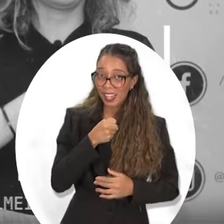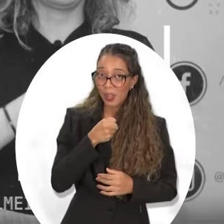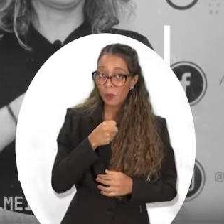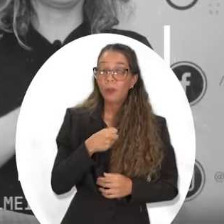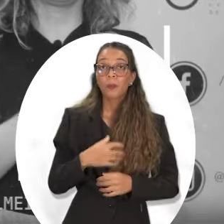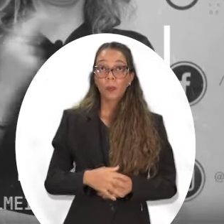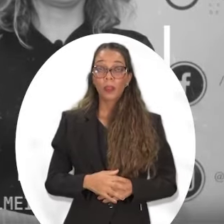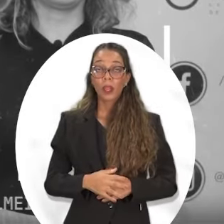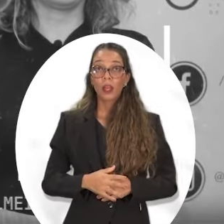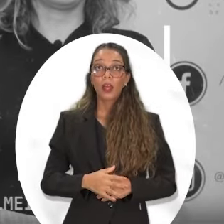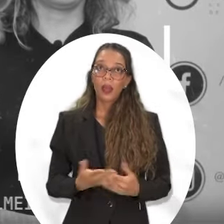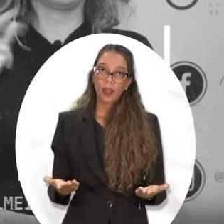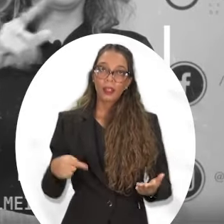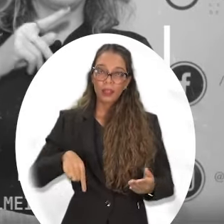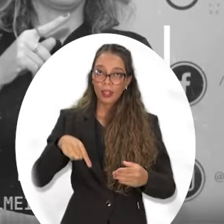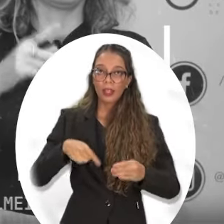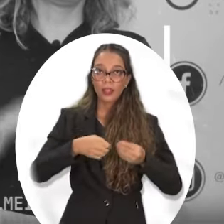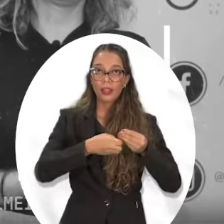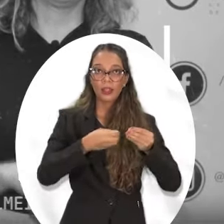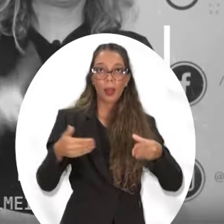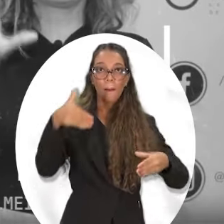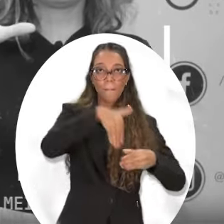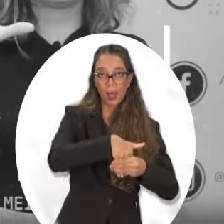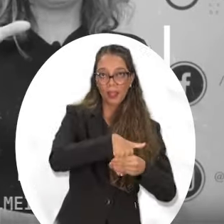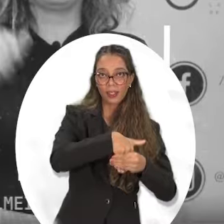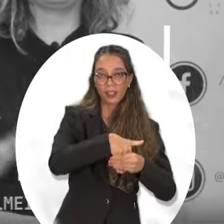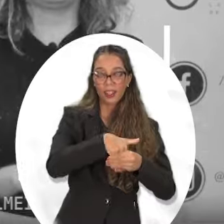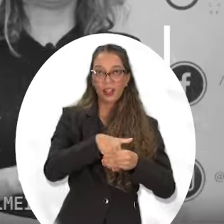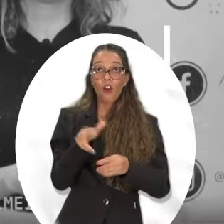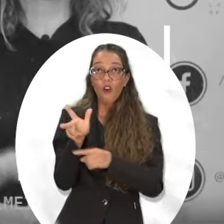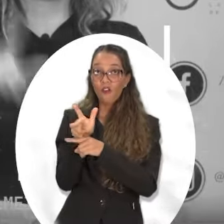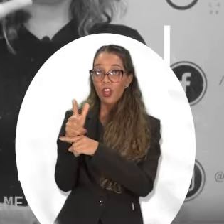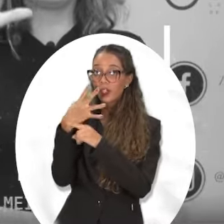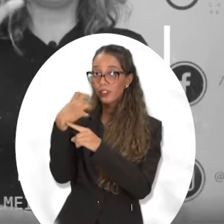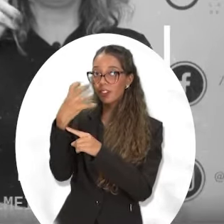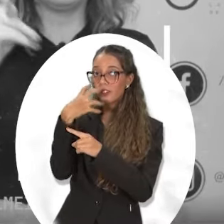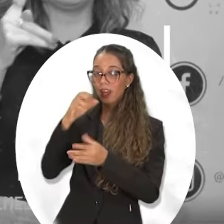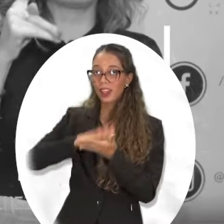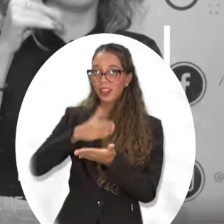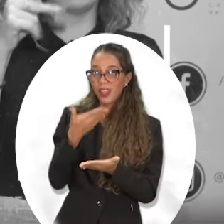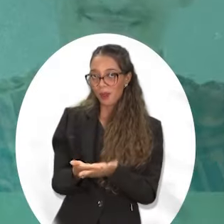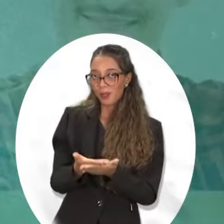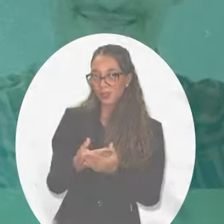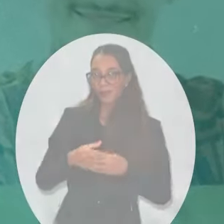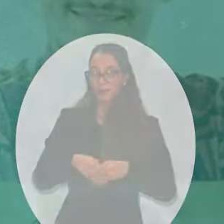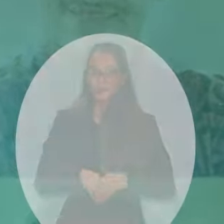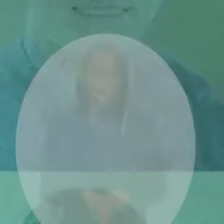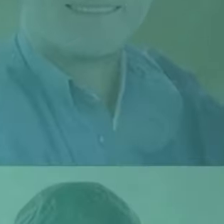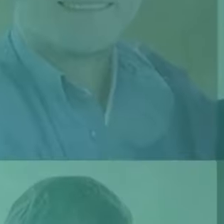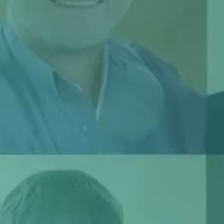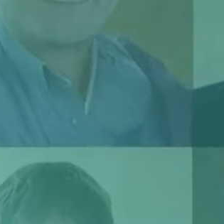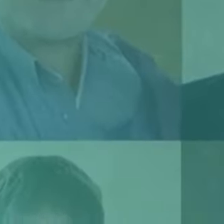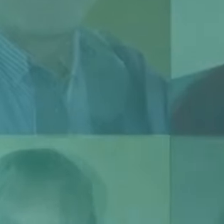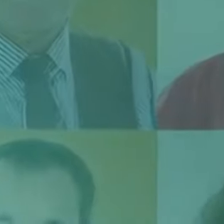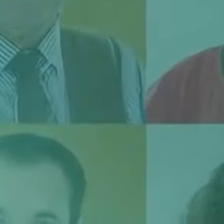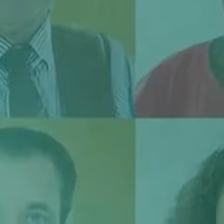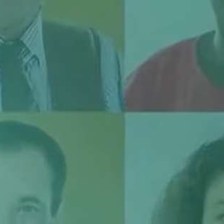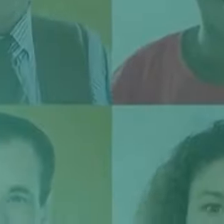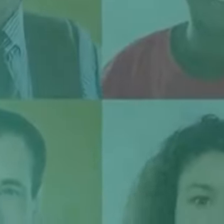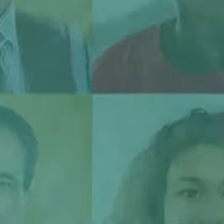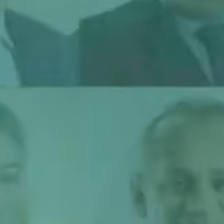cometido. Em nome da correição, os vídeos com os intérpretes também estão na pasta. Sou um pouco careca,